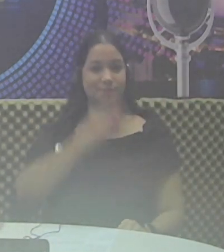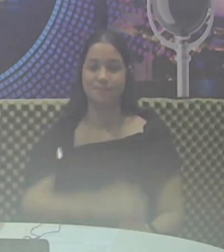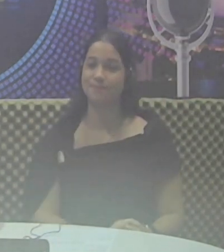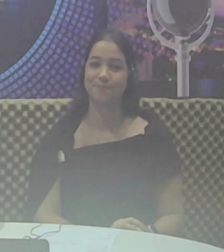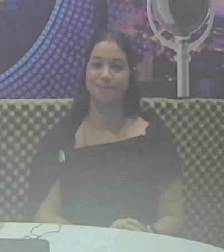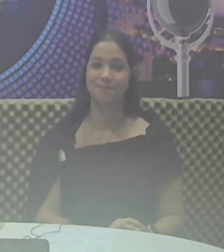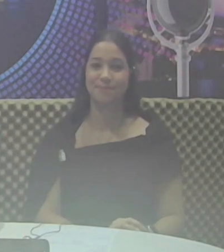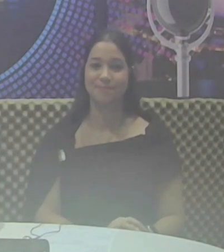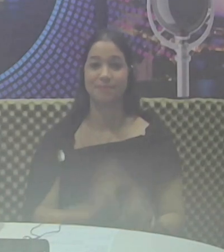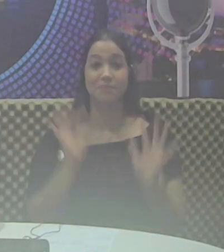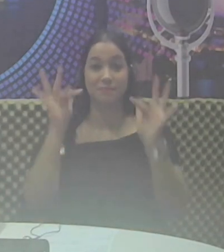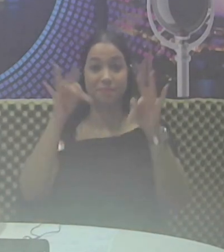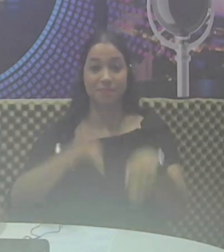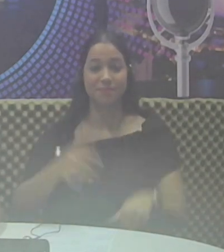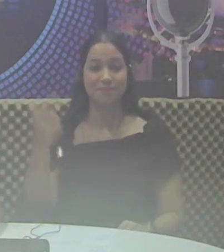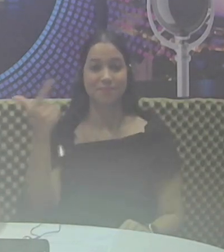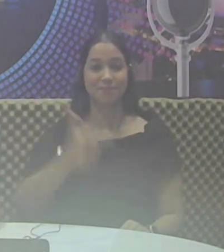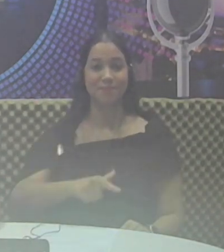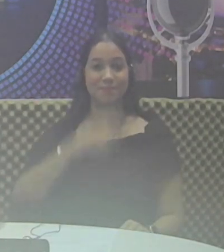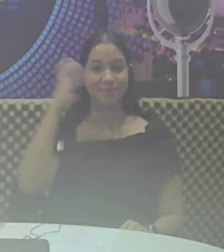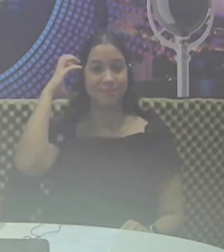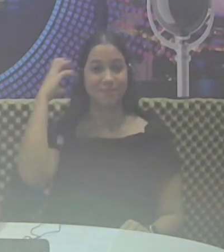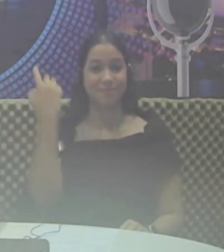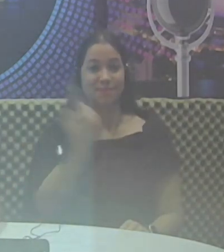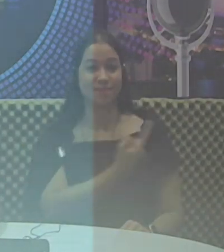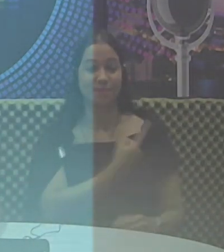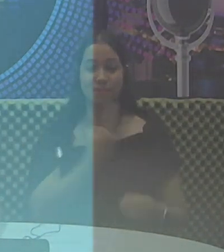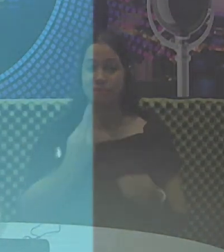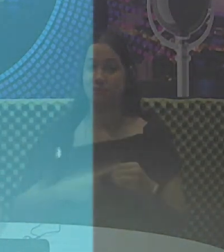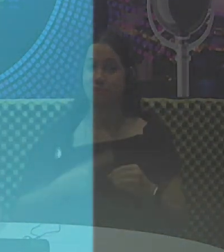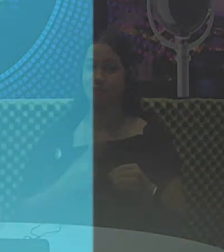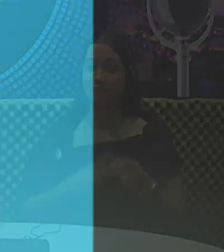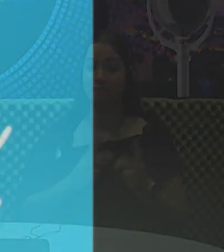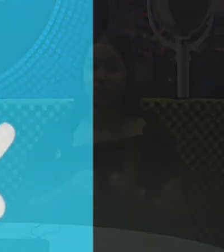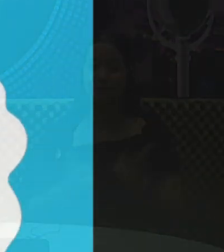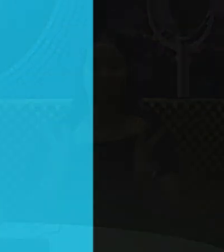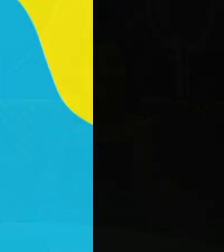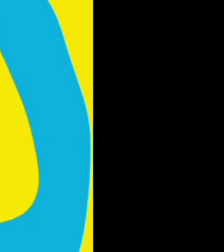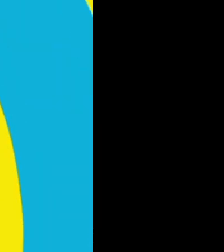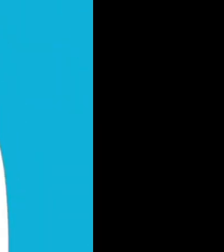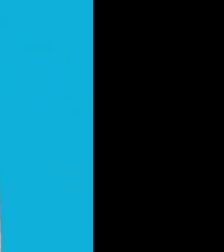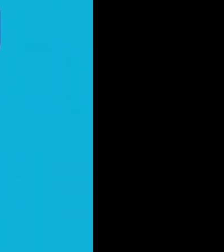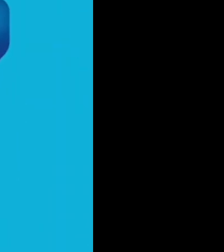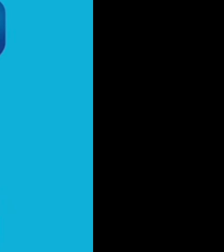próxima. Fica por aqui mais uma edição do programa da Rádio Nossa Cidade.